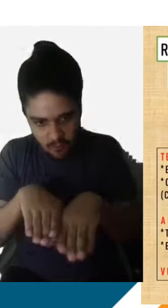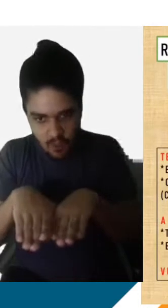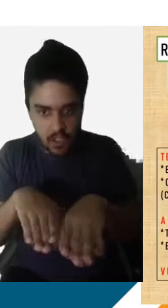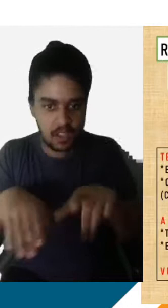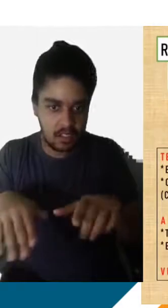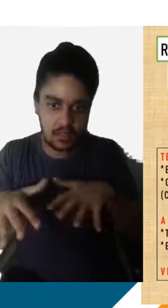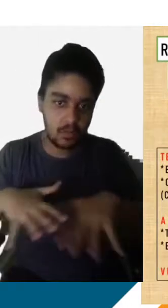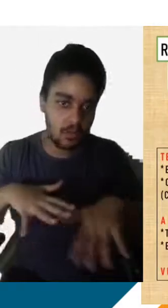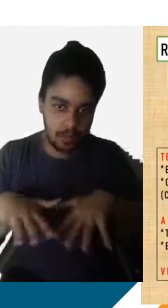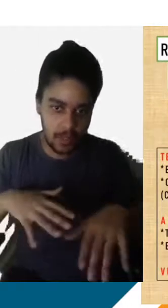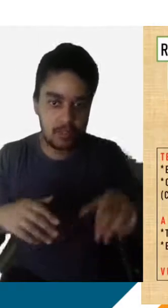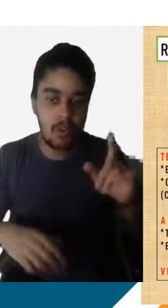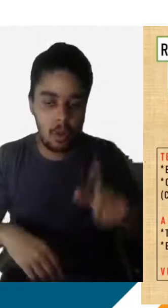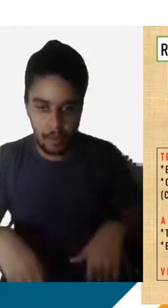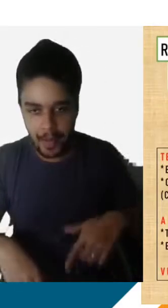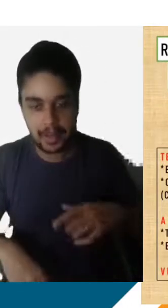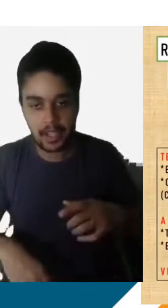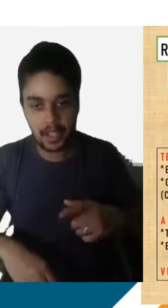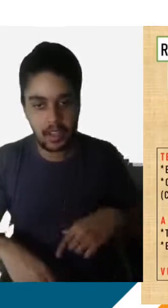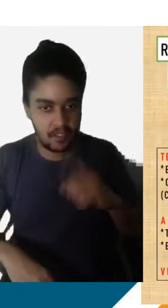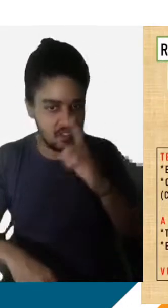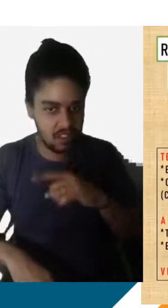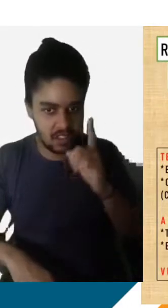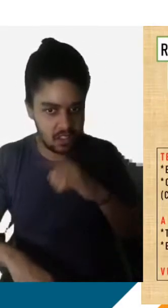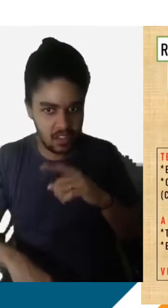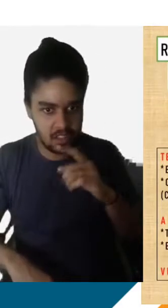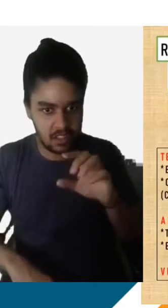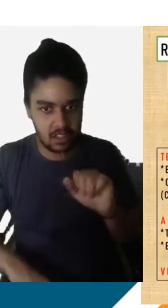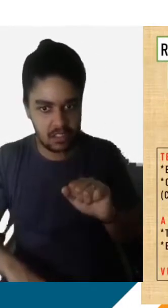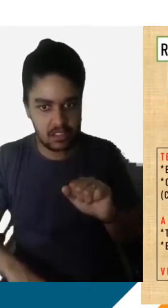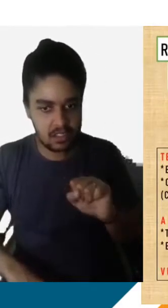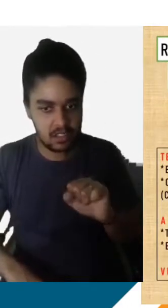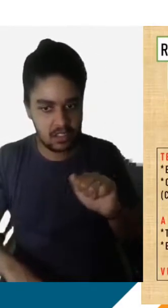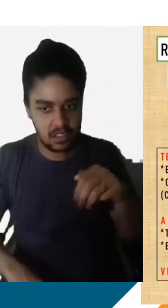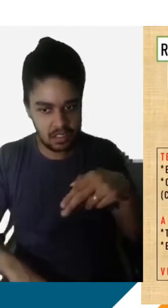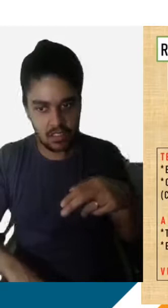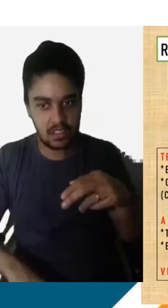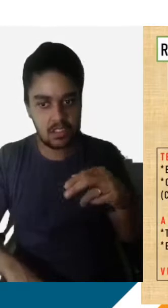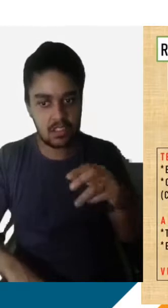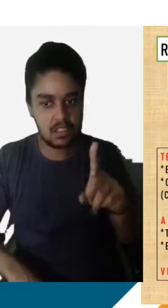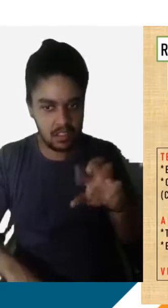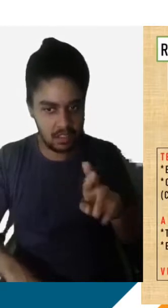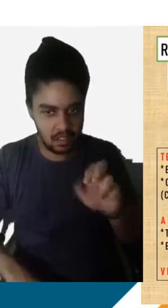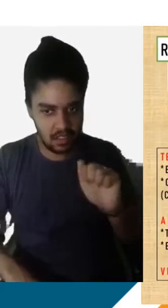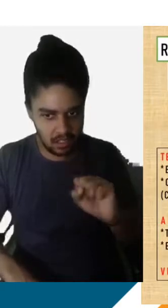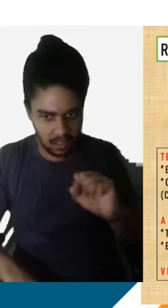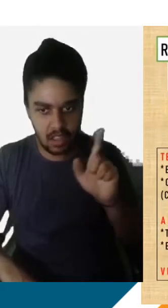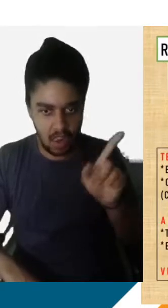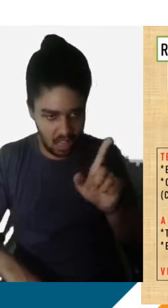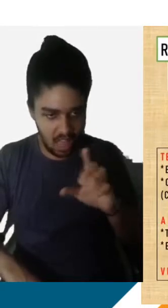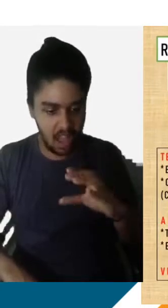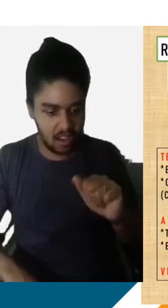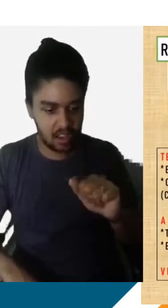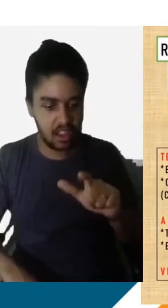disso, né, desse movimento, é justamente a falha de San Andreas, ou a falha de Santo André, lá